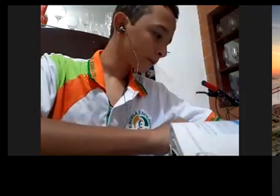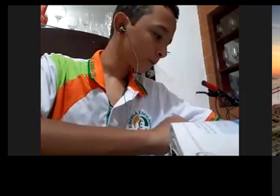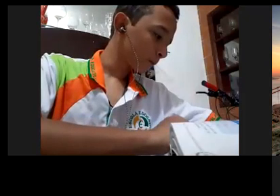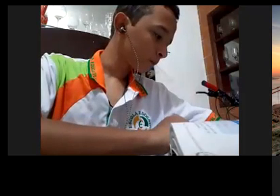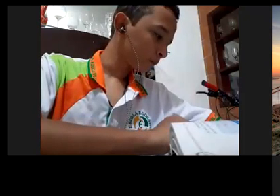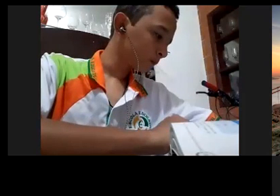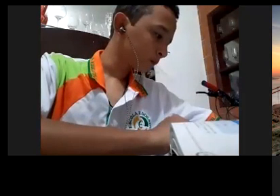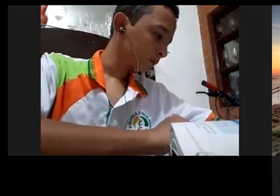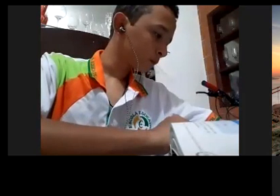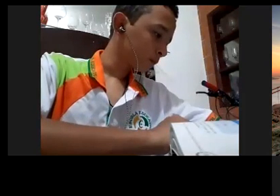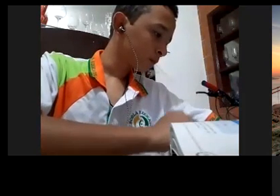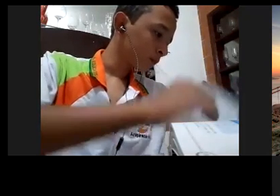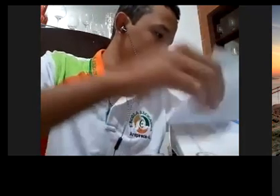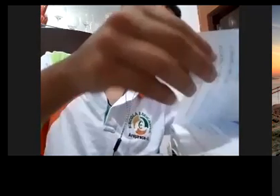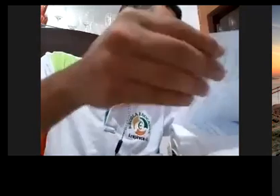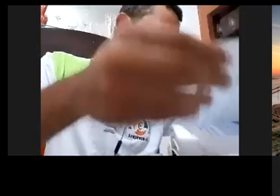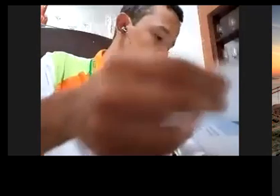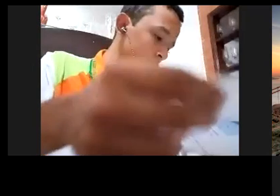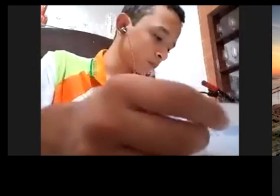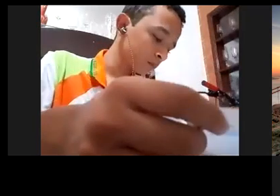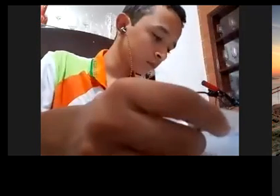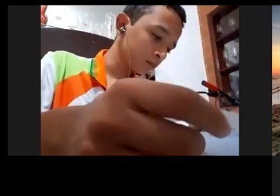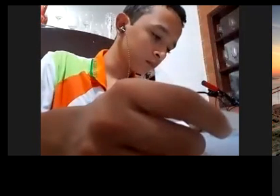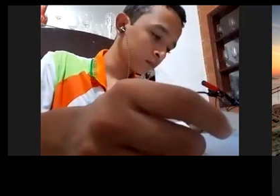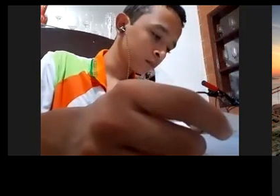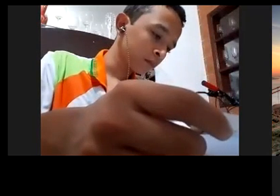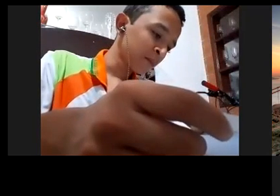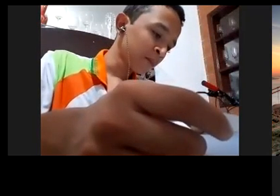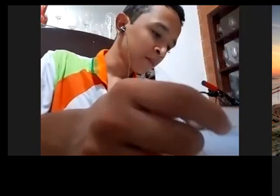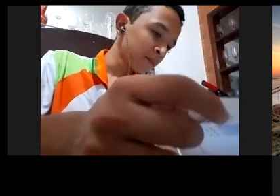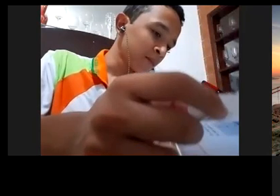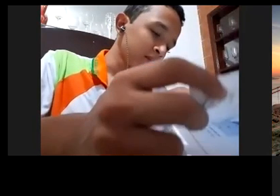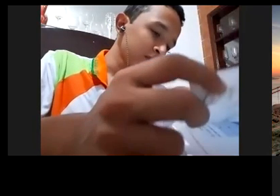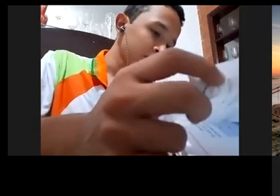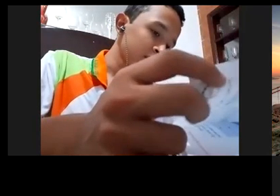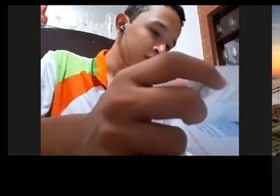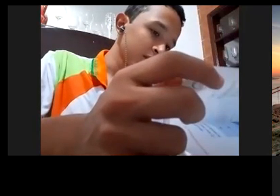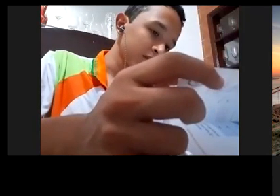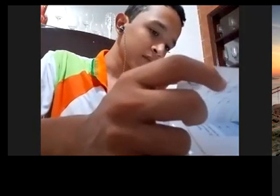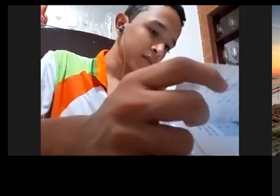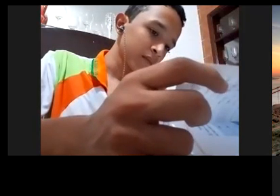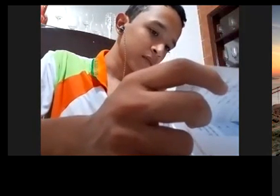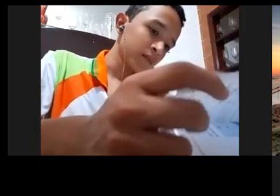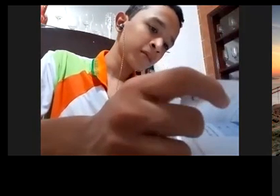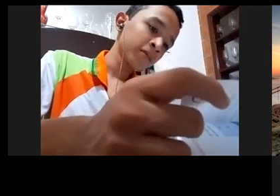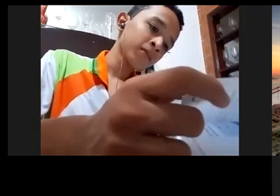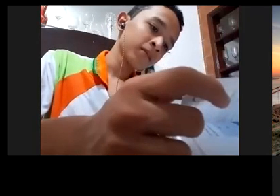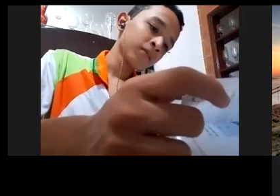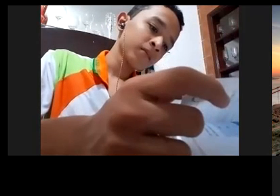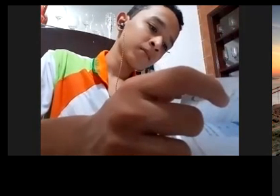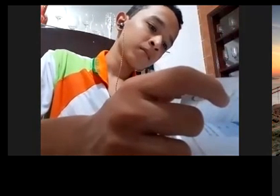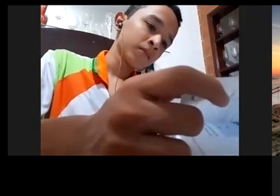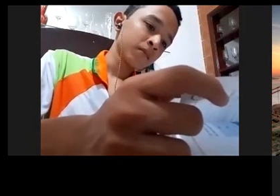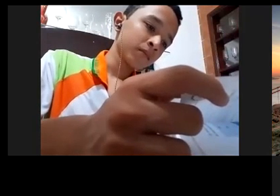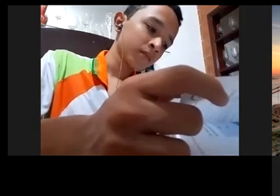a 9 10 por quê que tá me dizendo que ainda tem 10 minutos de reunião eu tenho 6 E